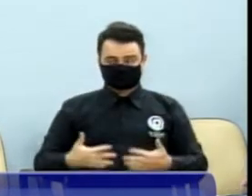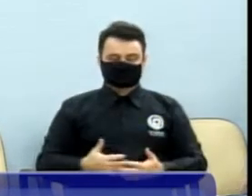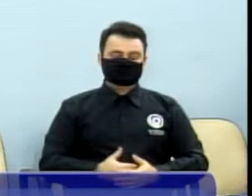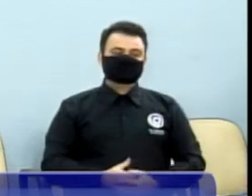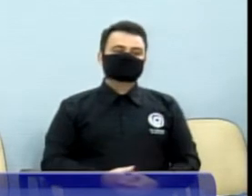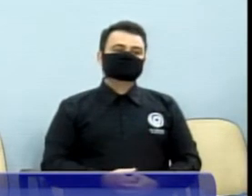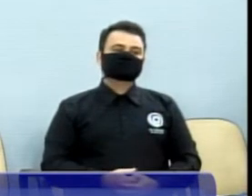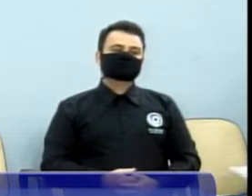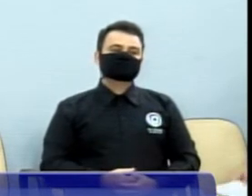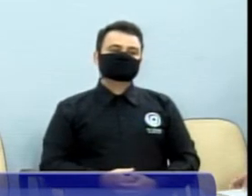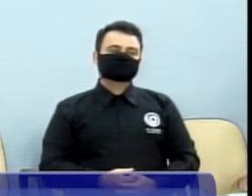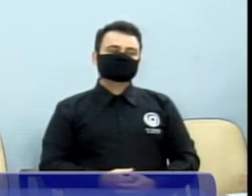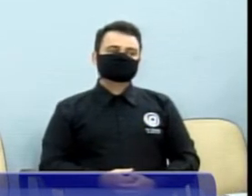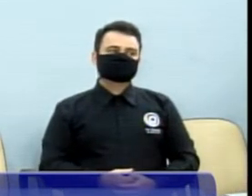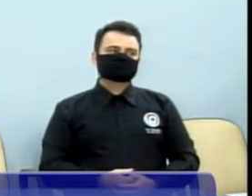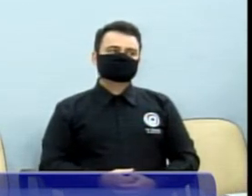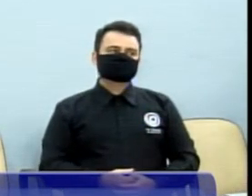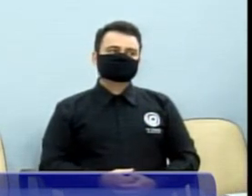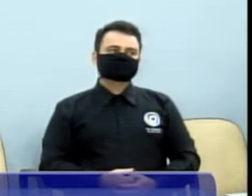delas é